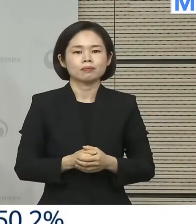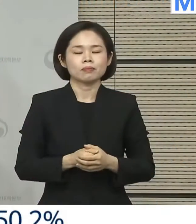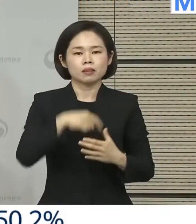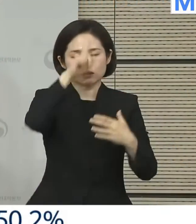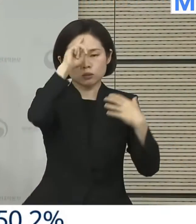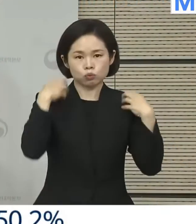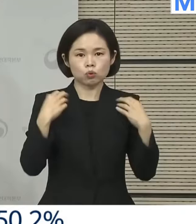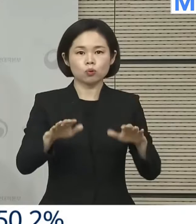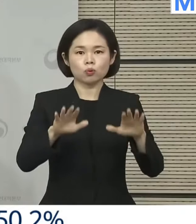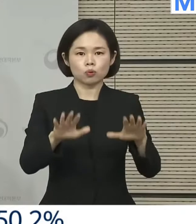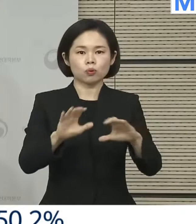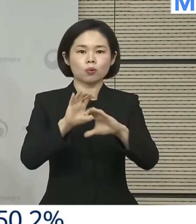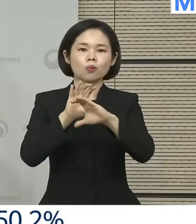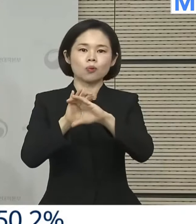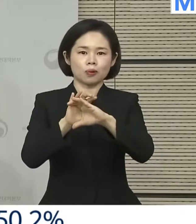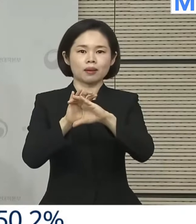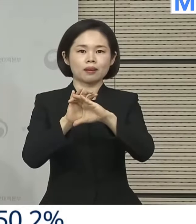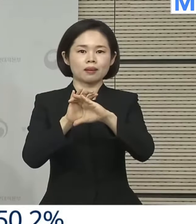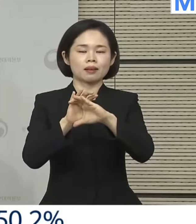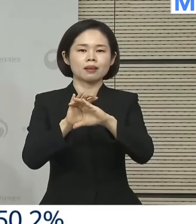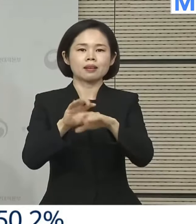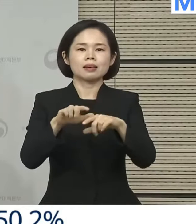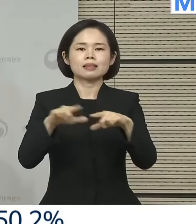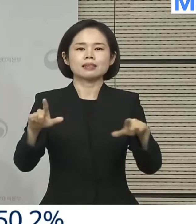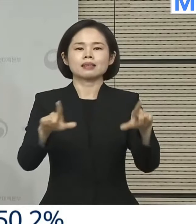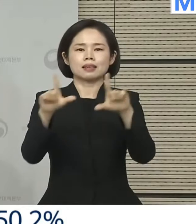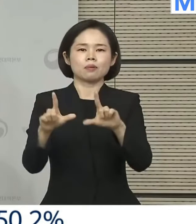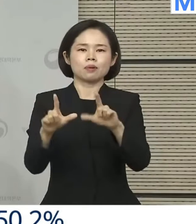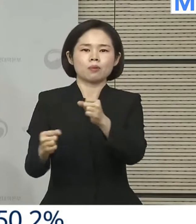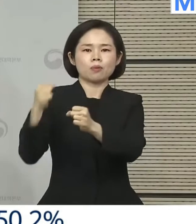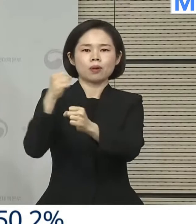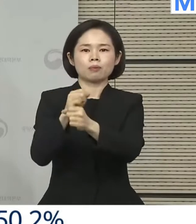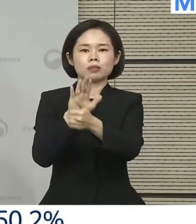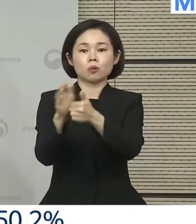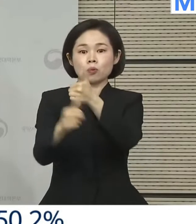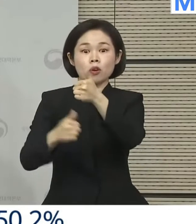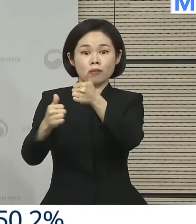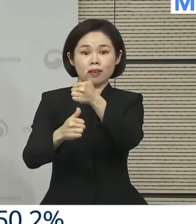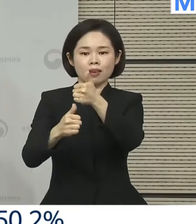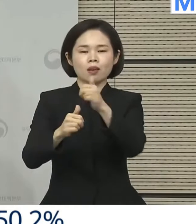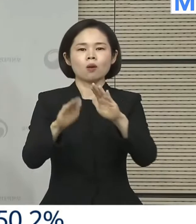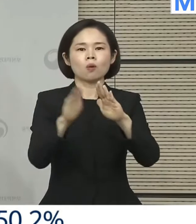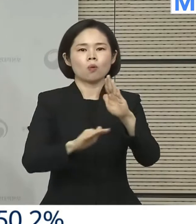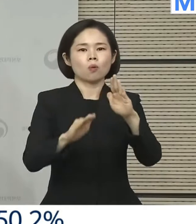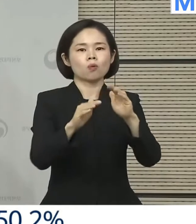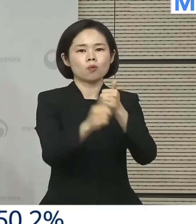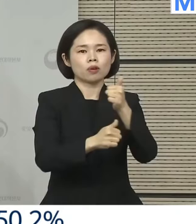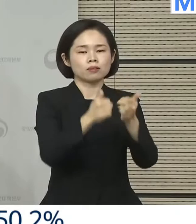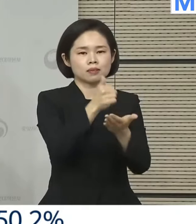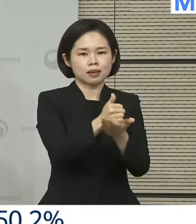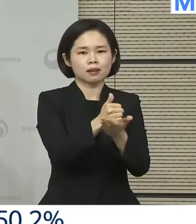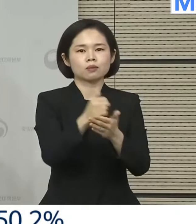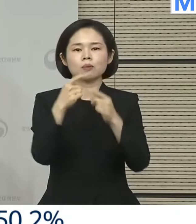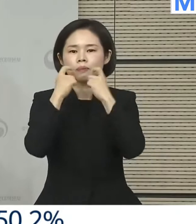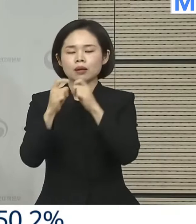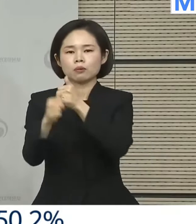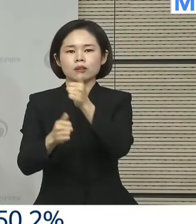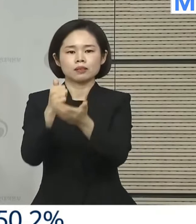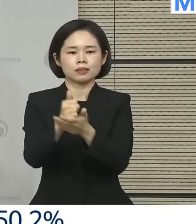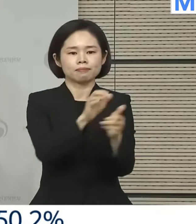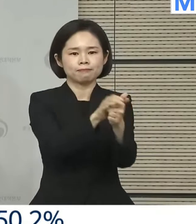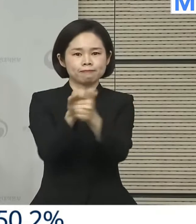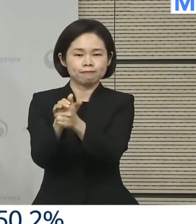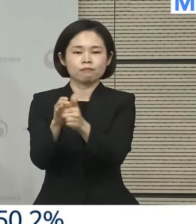정부는 금일 코로나19 일상회복 지원위원회 공동위원장 및 민간위원을 위촉하고